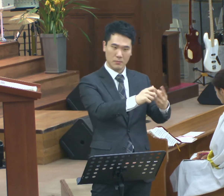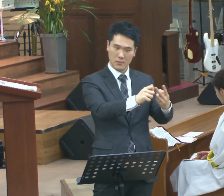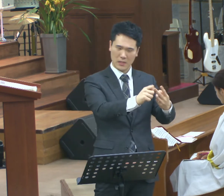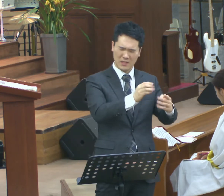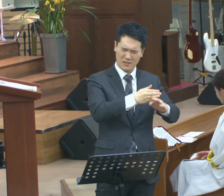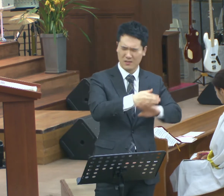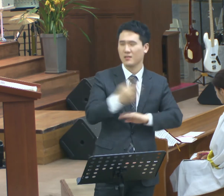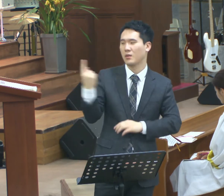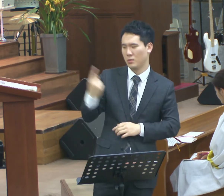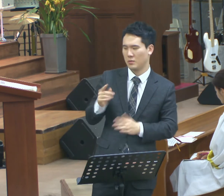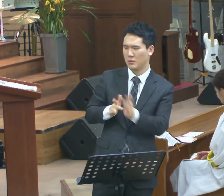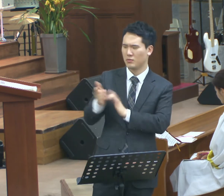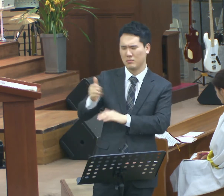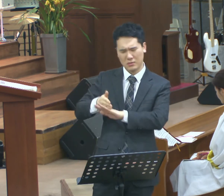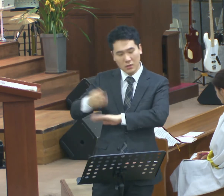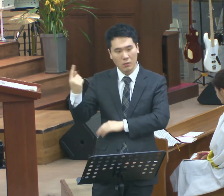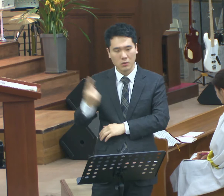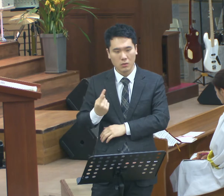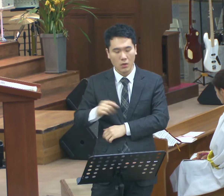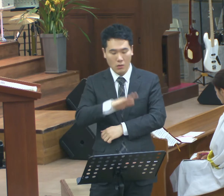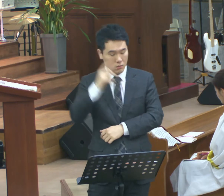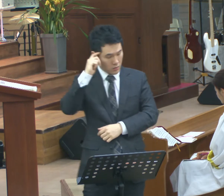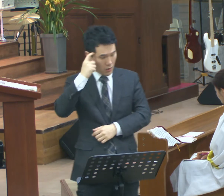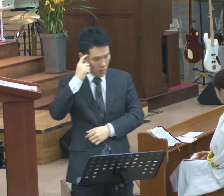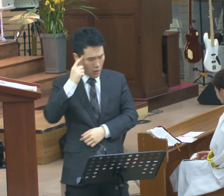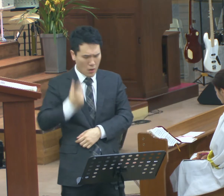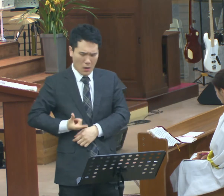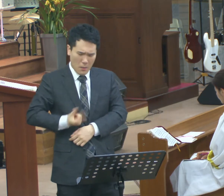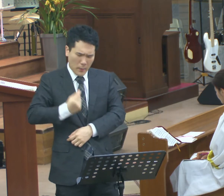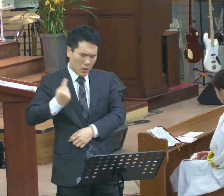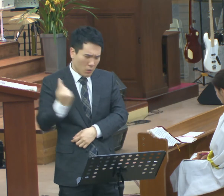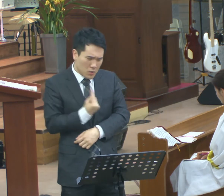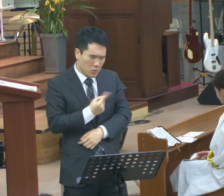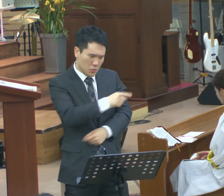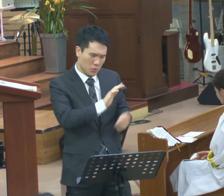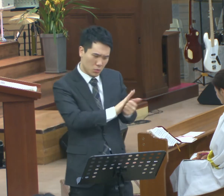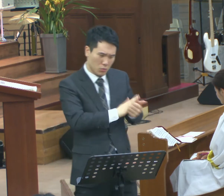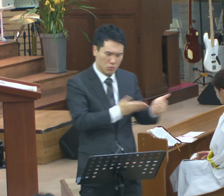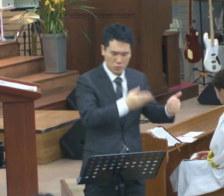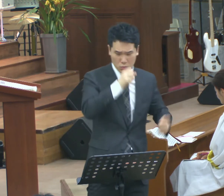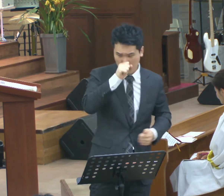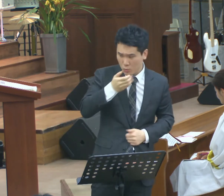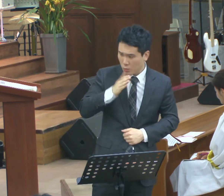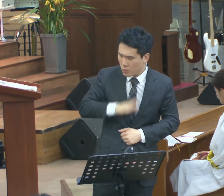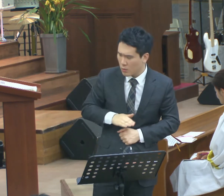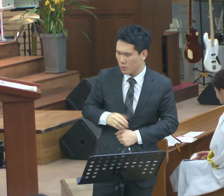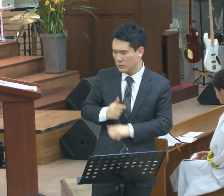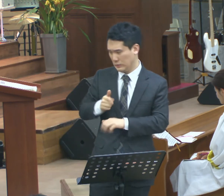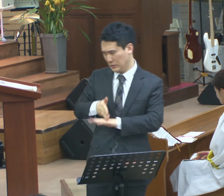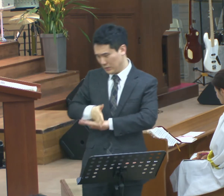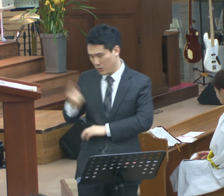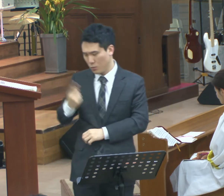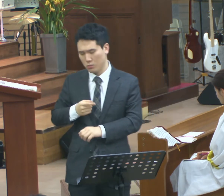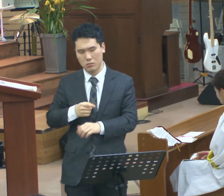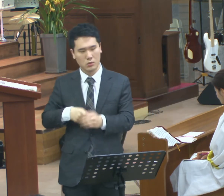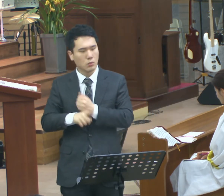우리 생각에 1경이나 2경에 빨리 오시지 왜 이렇게 늦게 오셨냐. 주님이 기도할 양이